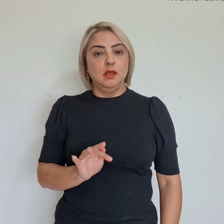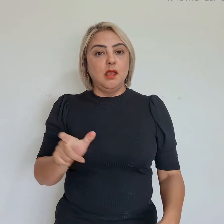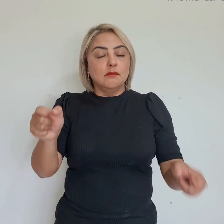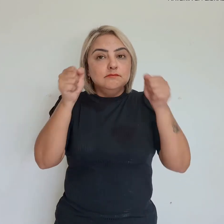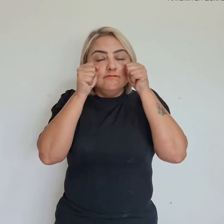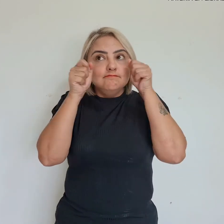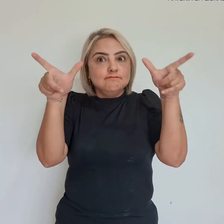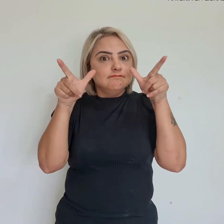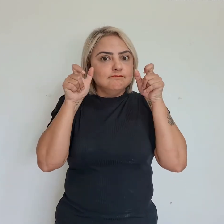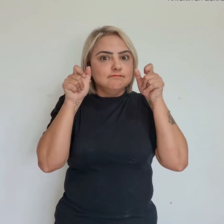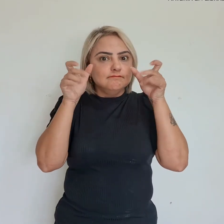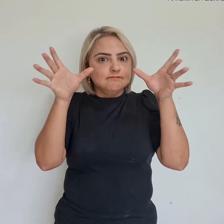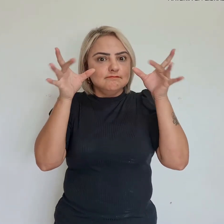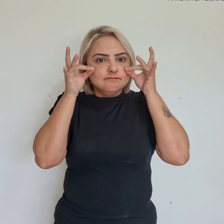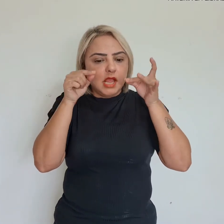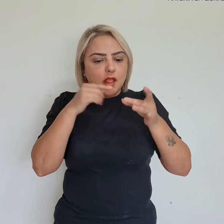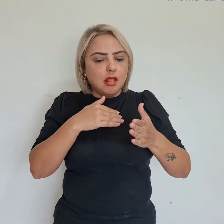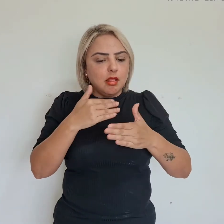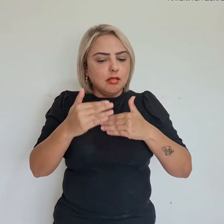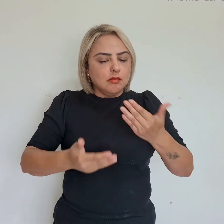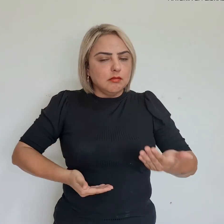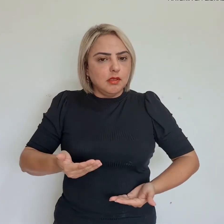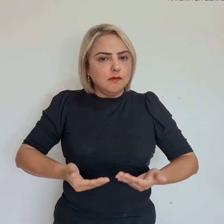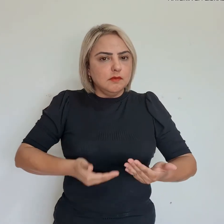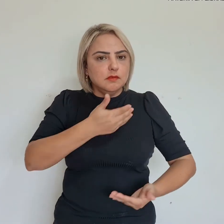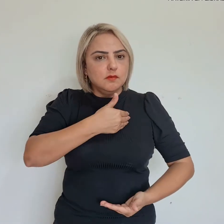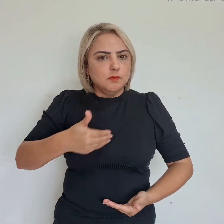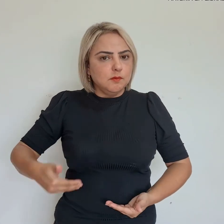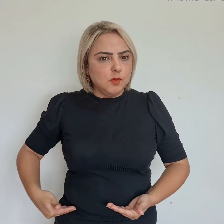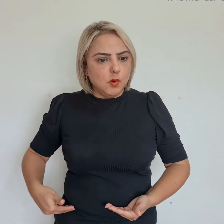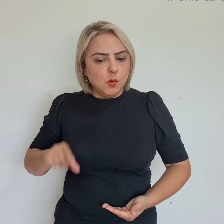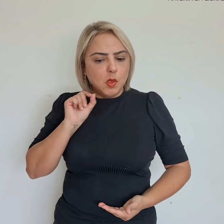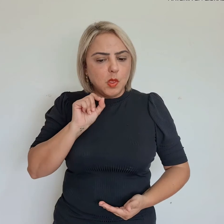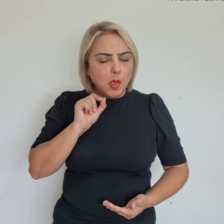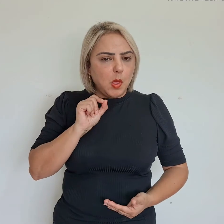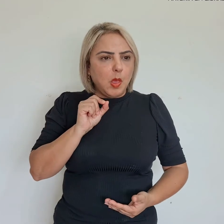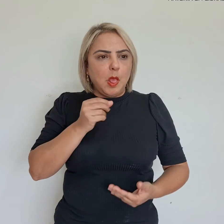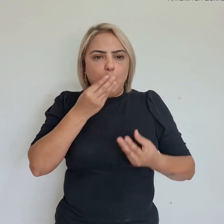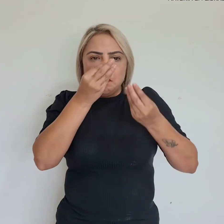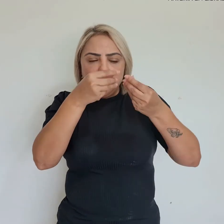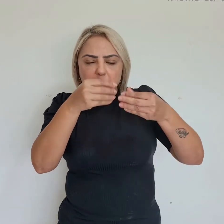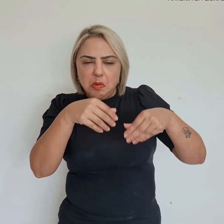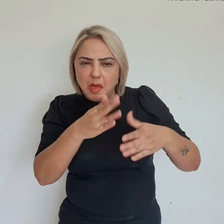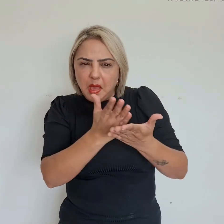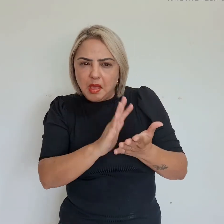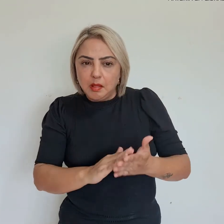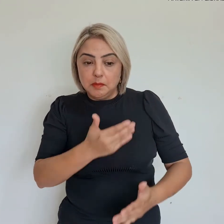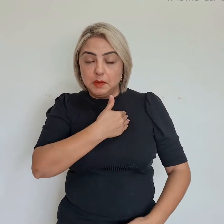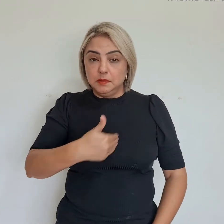na medida em que os serviços públicos estão sendo precarizados pelo governo